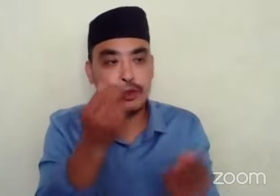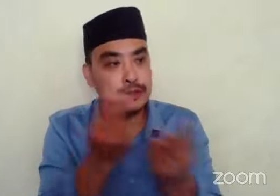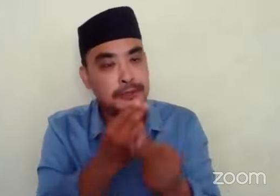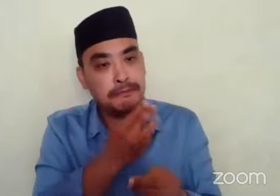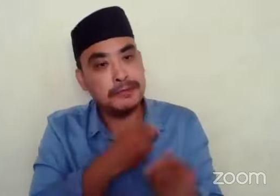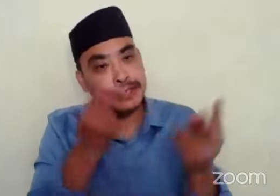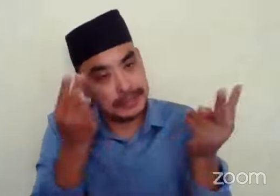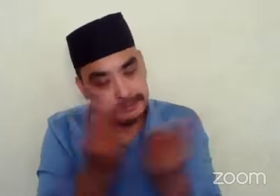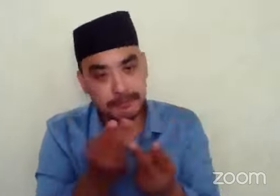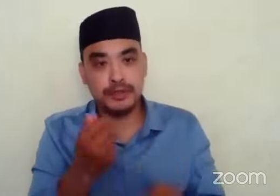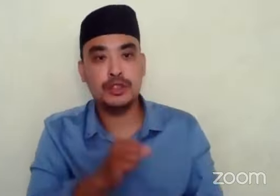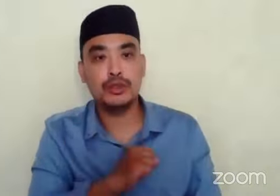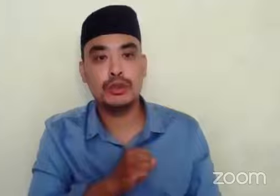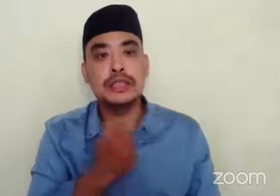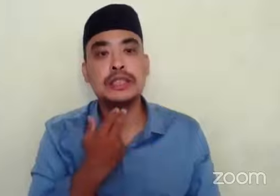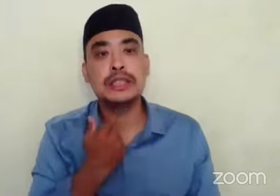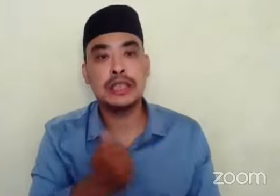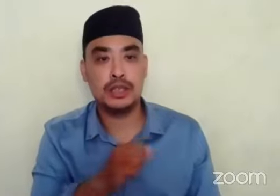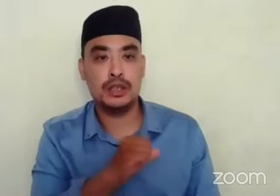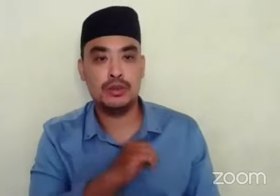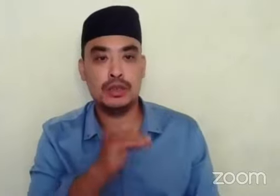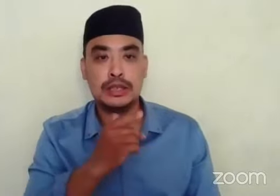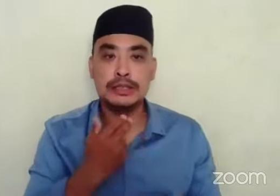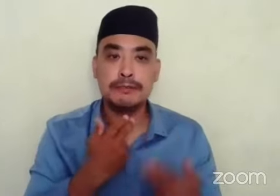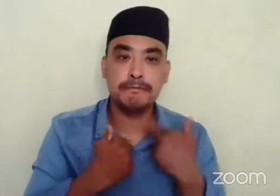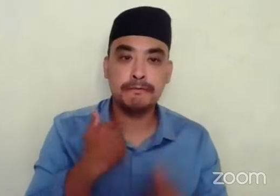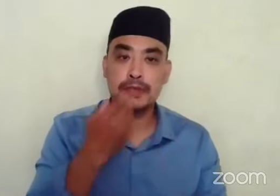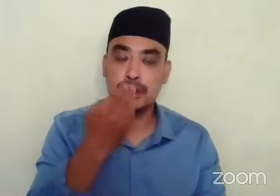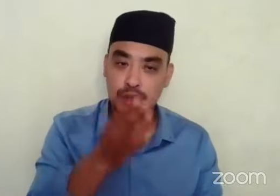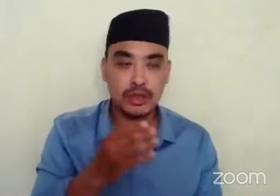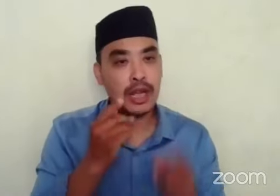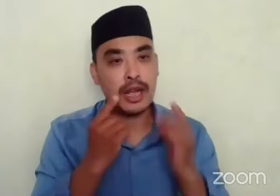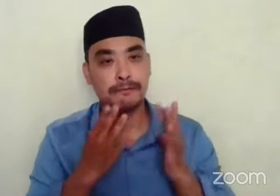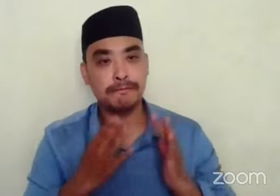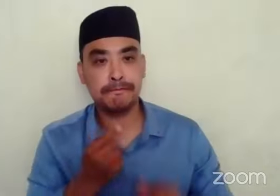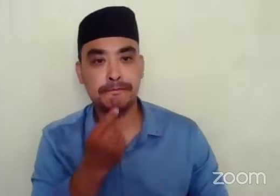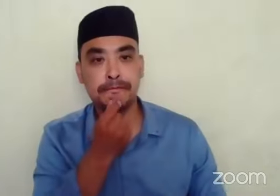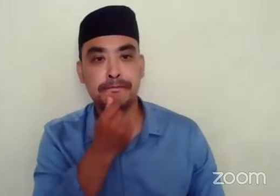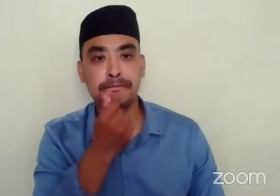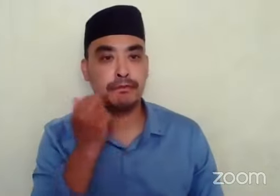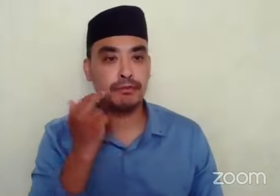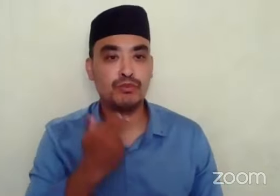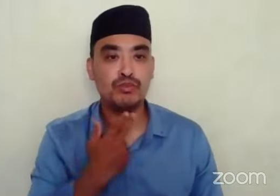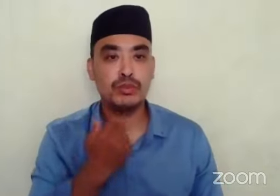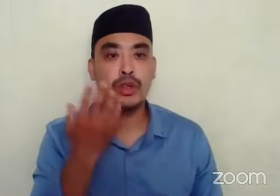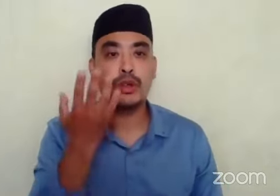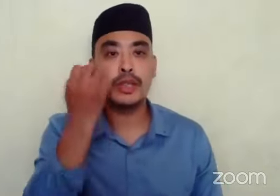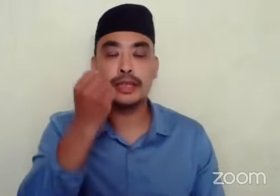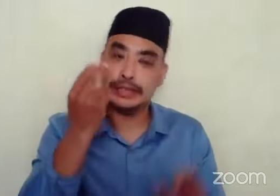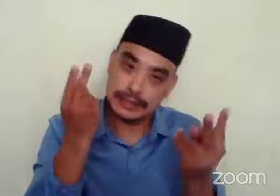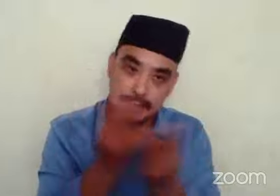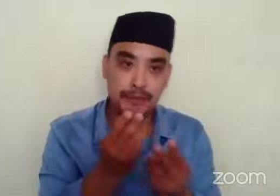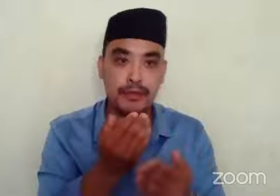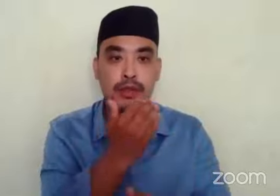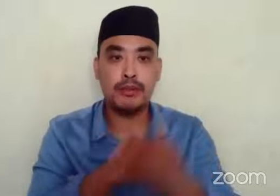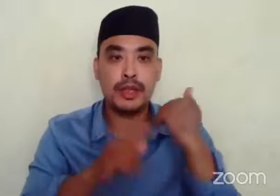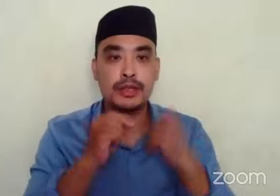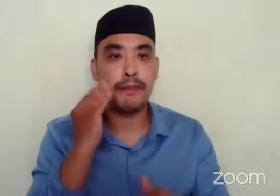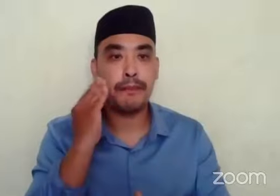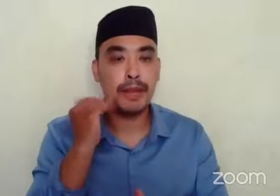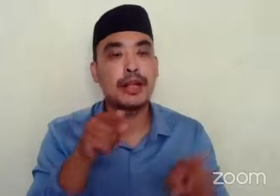एउटा यौन चाहना हुन्छ, यौनिकताको इच्छा हुन्छ, आनन्दको अनुभूति हुने एउटा अधिकार हुन्छ, त्यस्तै गरी हामी अपाङ्गता भएका